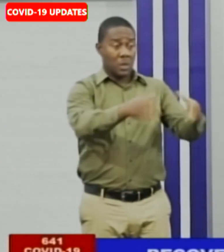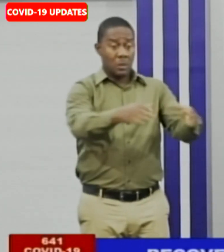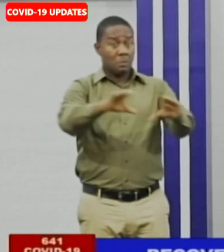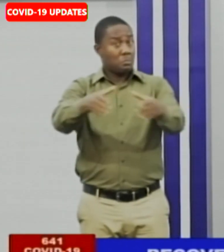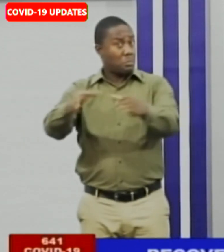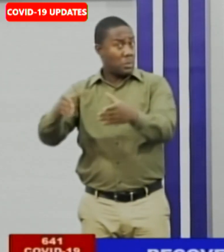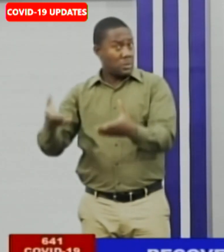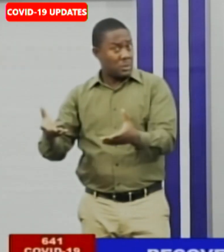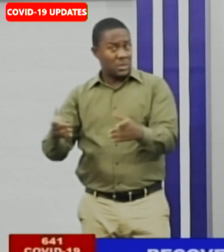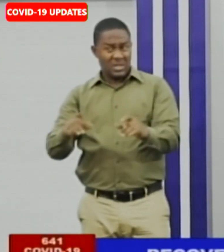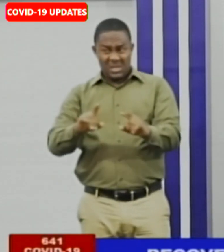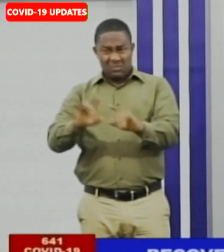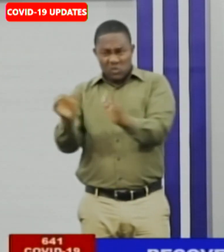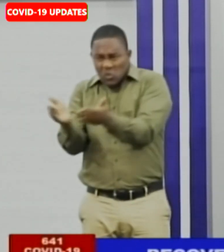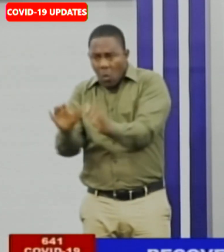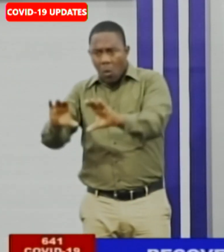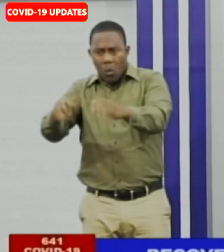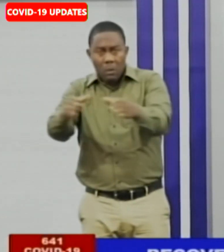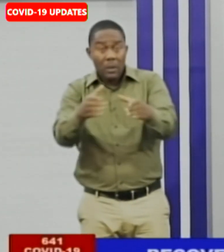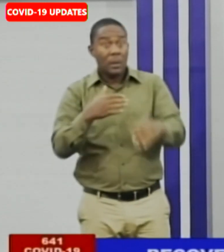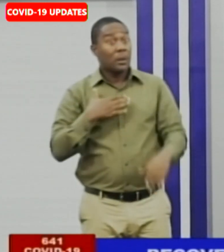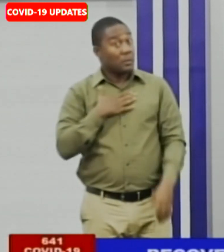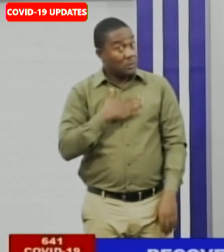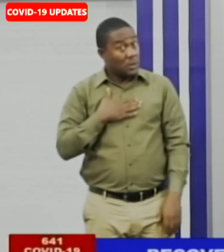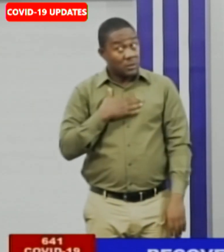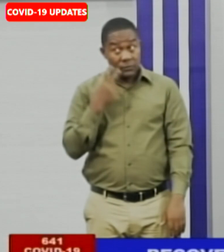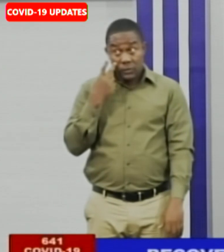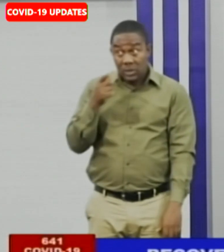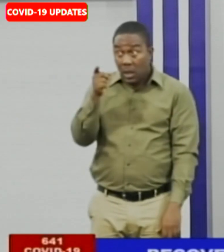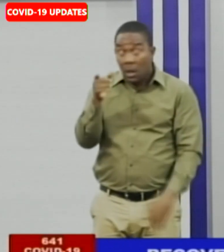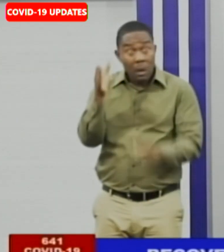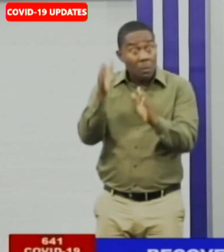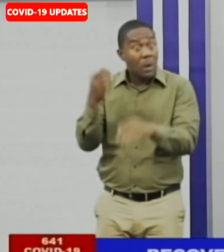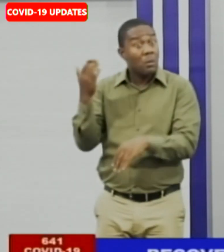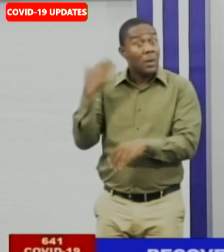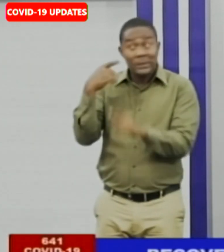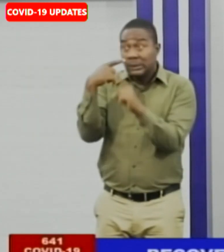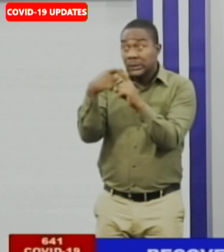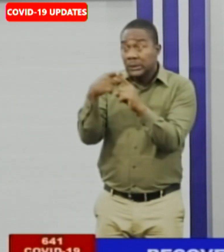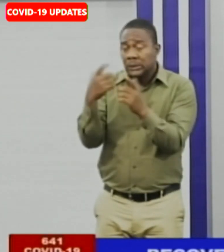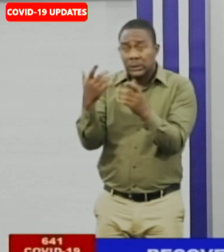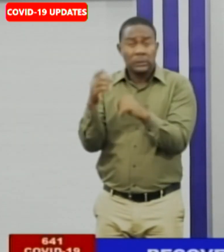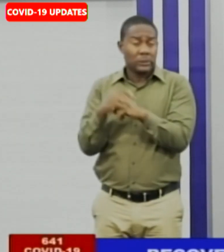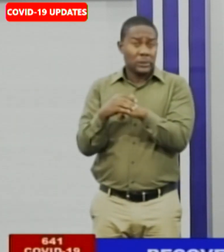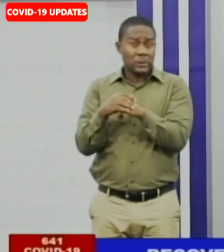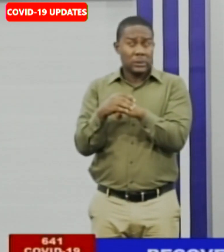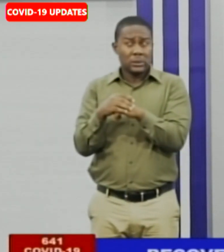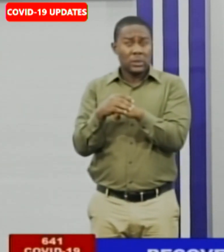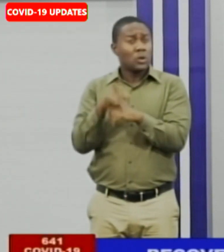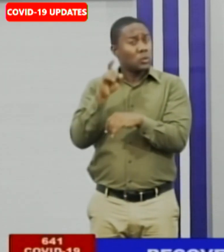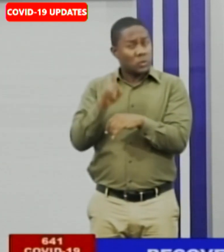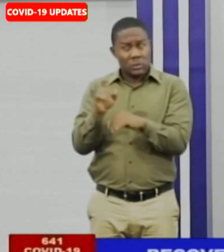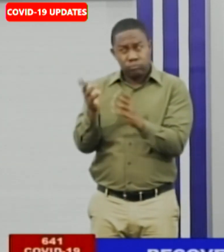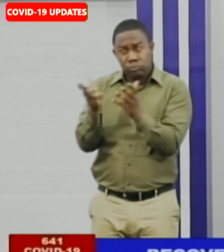womeni yo akucho bibi emie ni kanya shi kanye na mukunda ka ofa na nye kala wie ejuashi ka okele